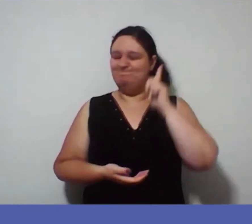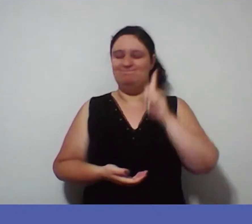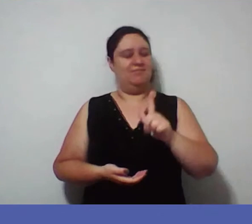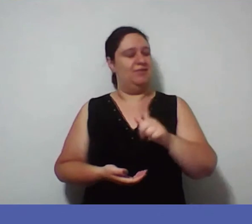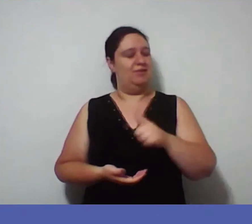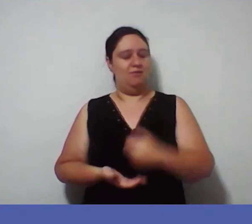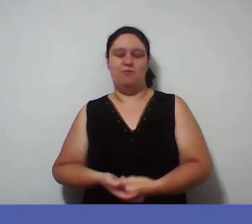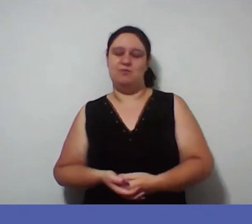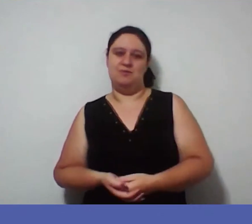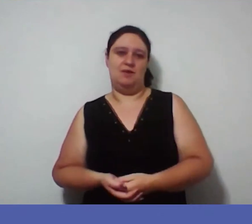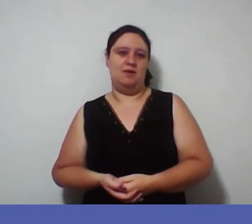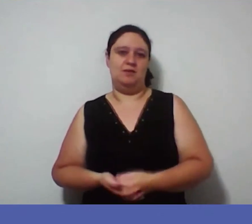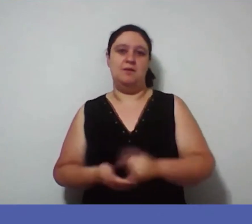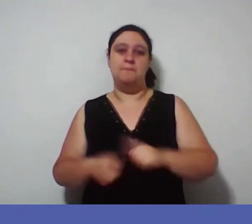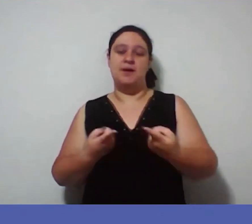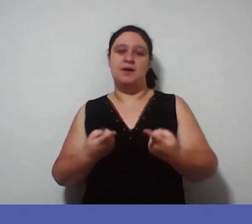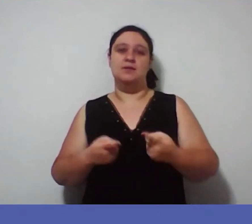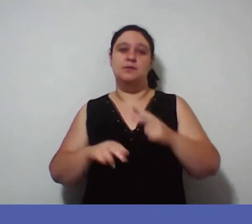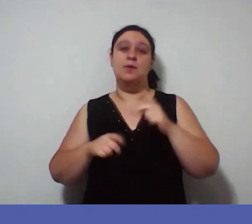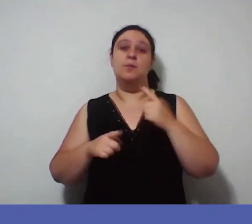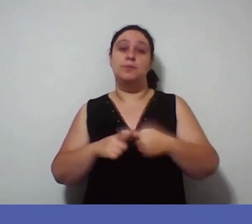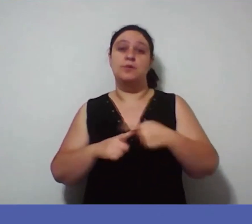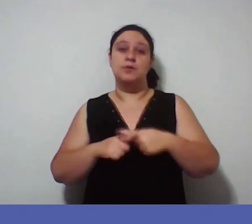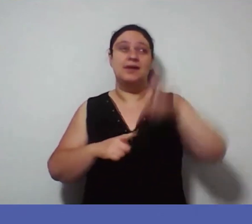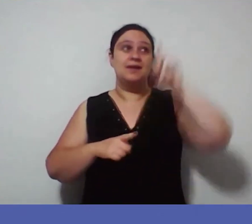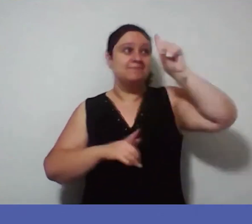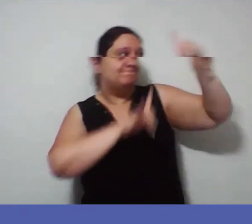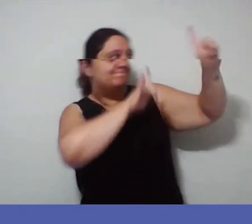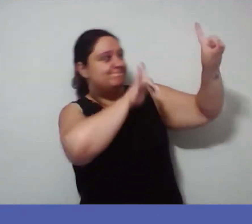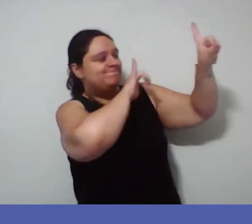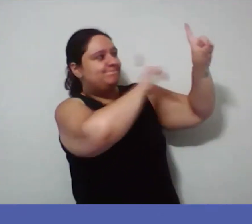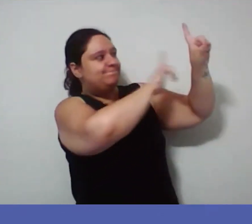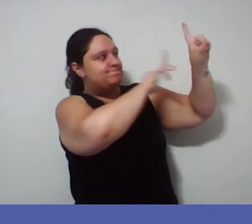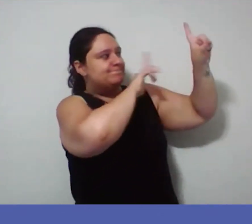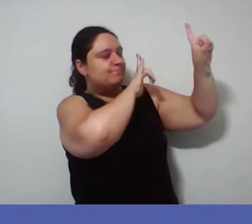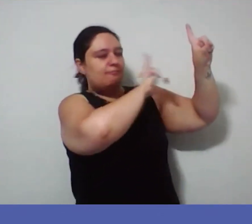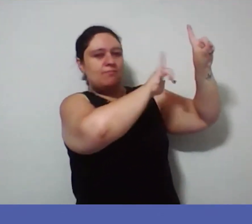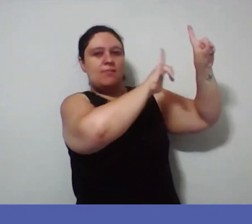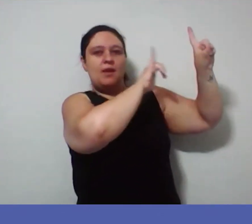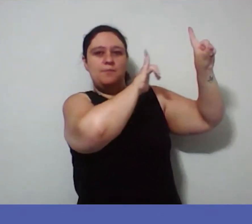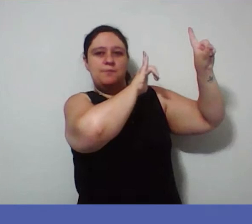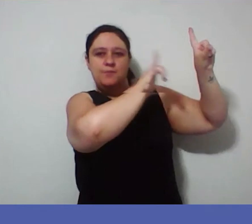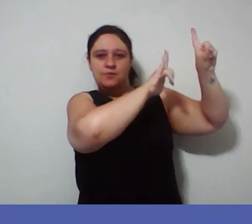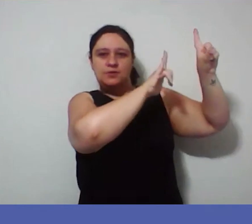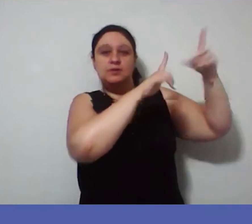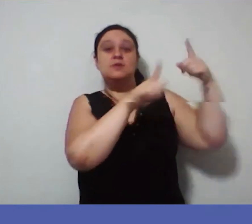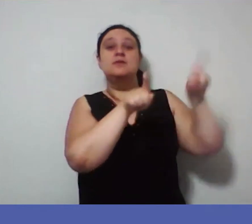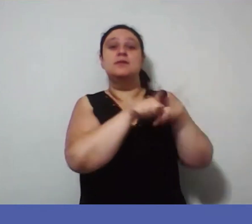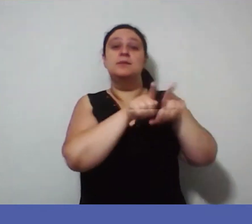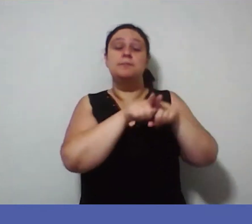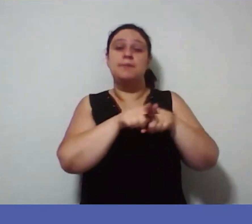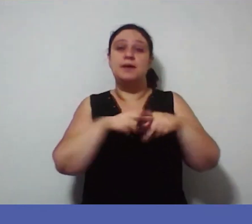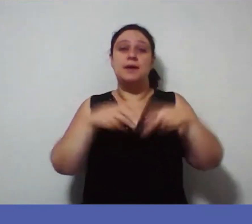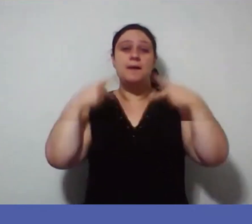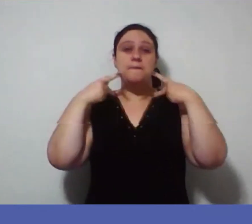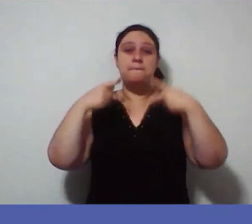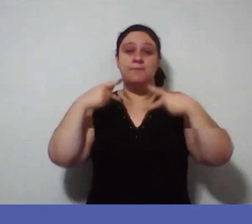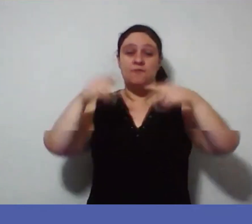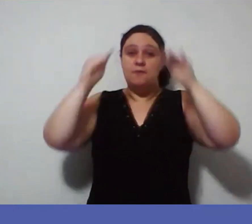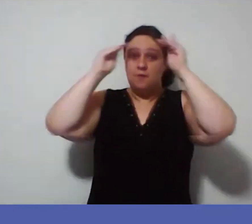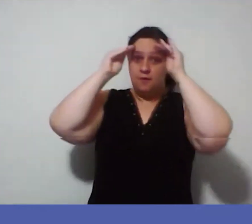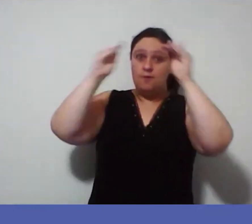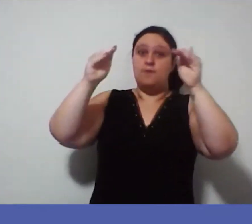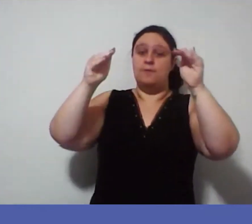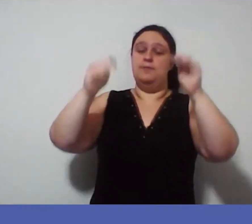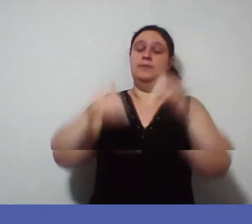Mas é por amor ao Senhor e por obediência à palavra profética e por